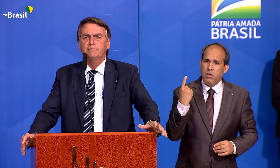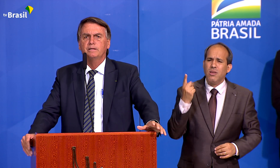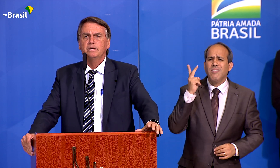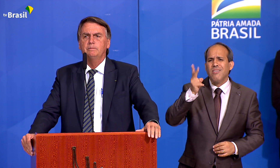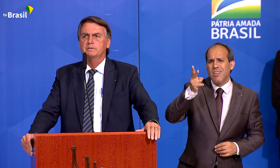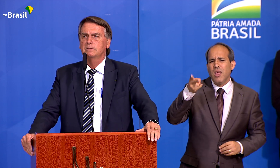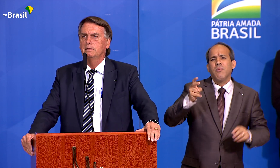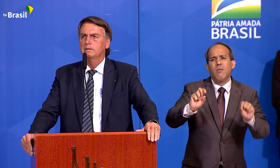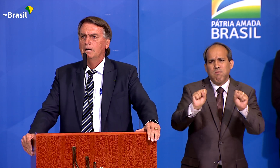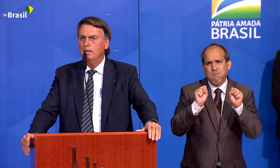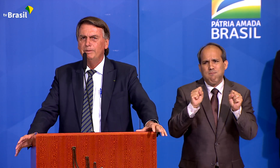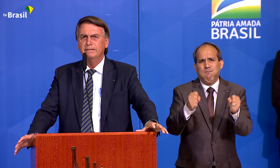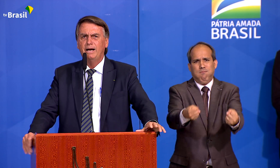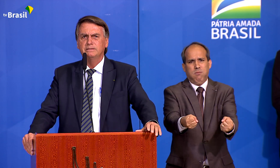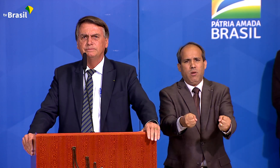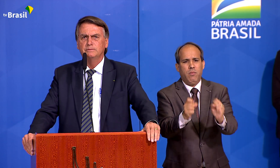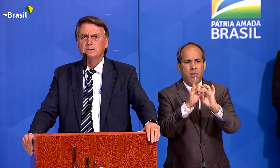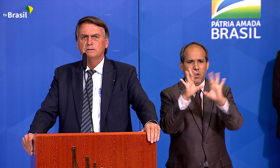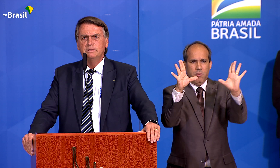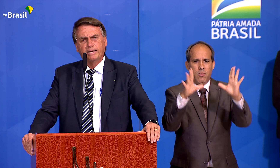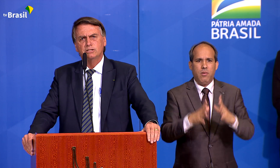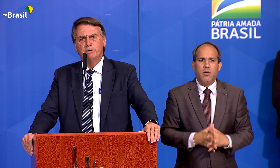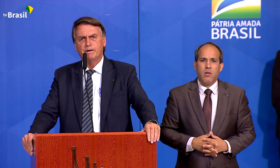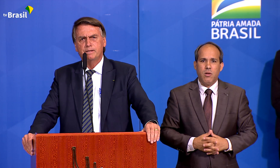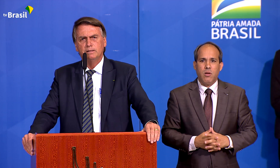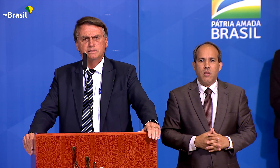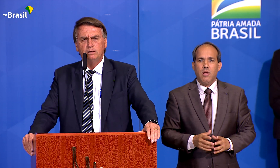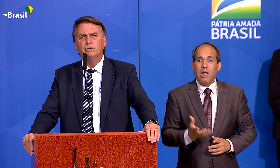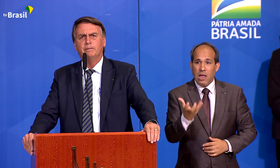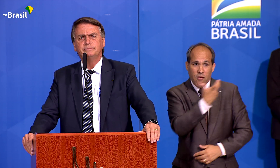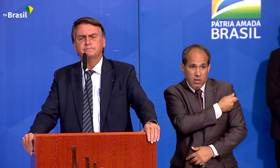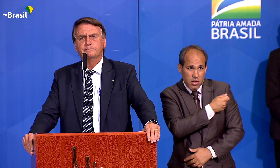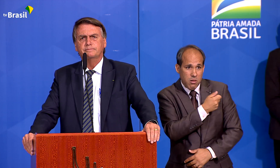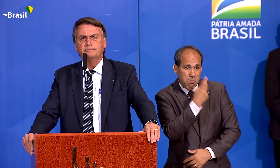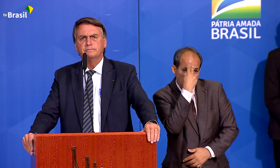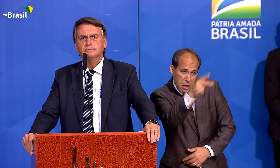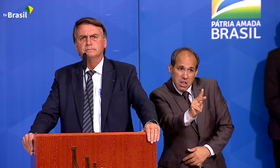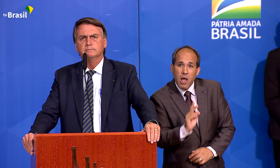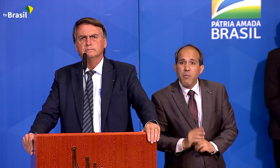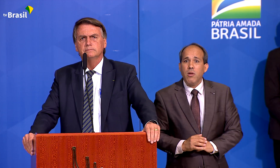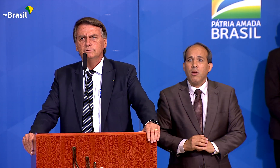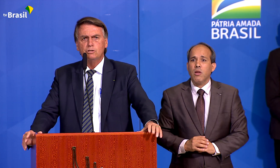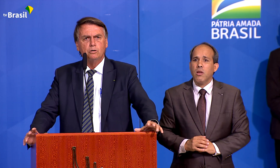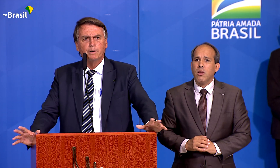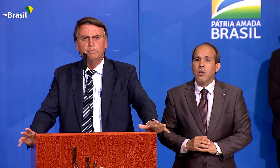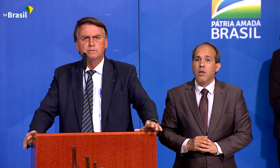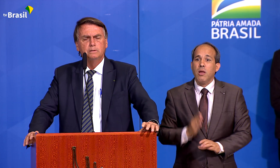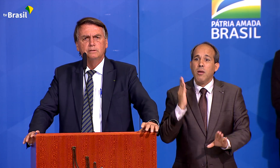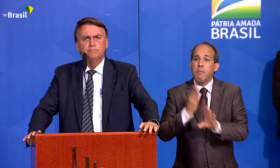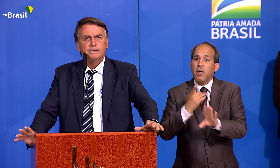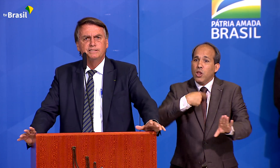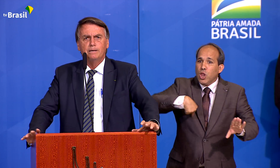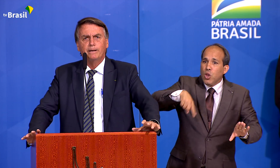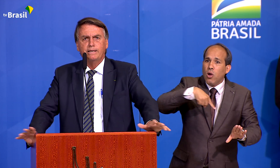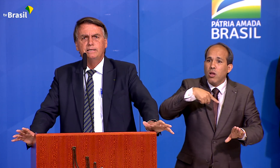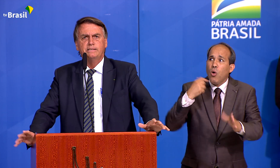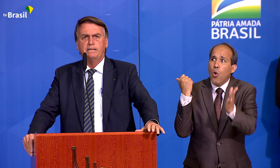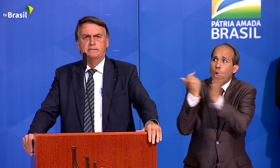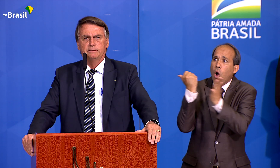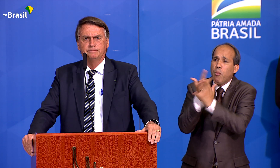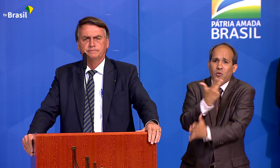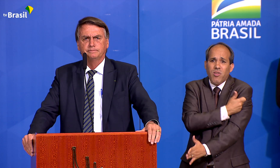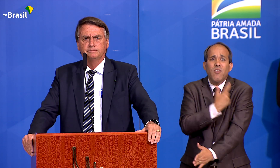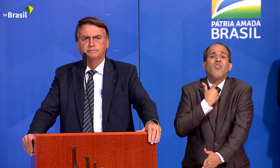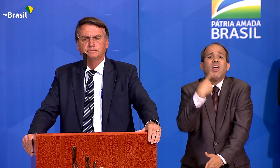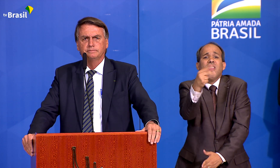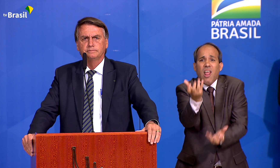sempre defendemos a liberdade você quer tomar vacina você não toma e nós compramos vacina